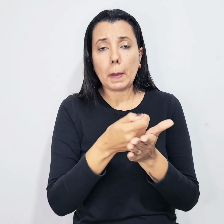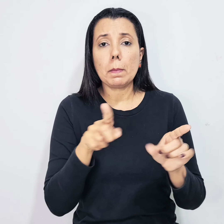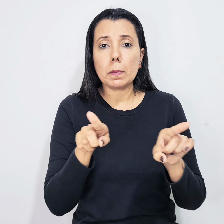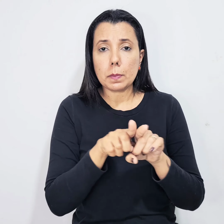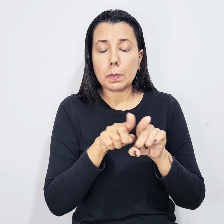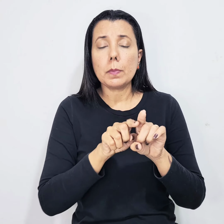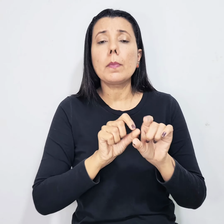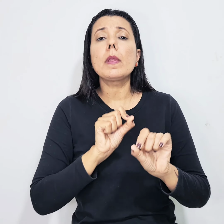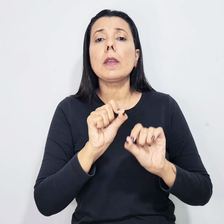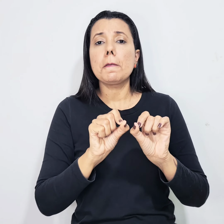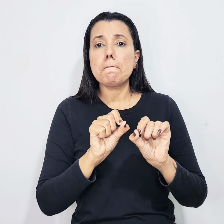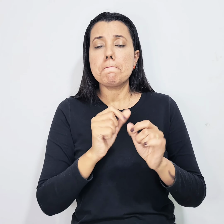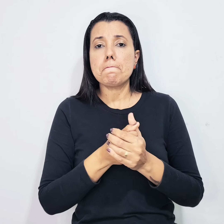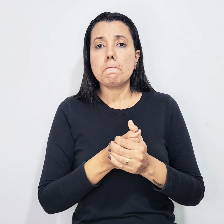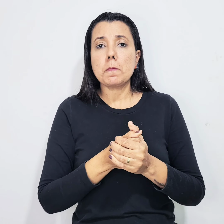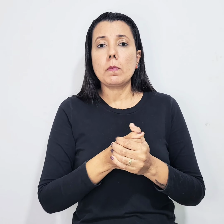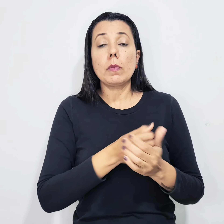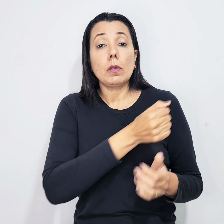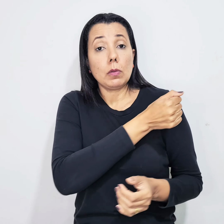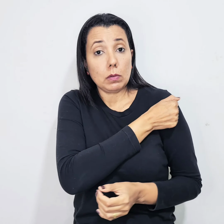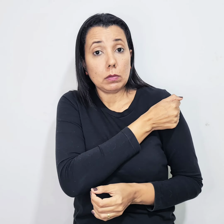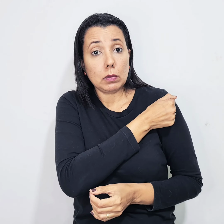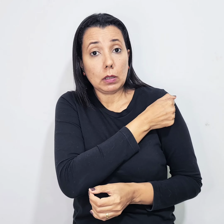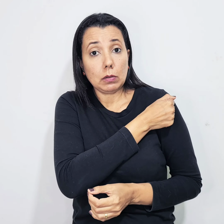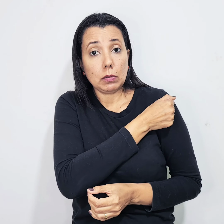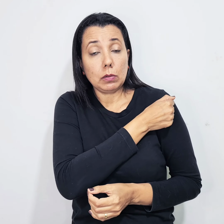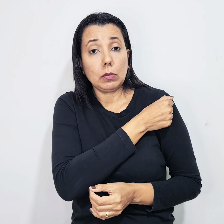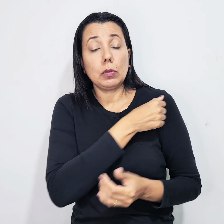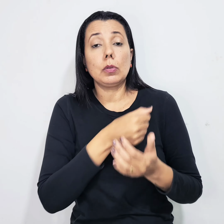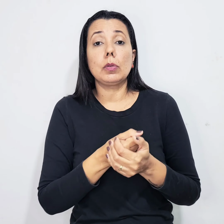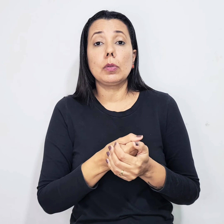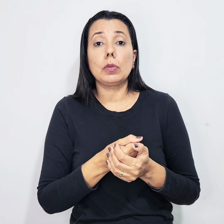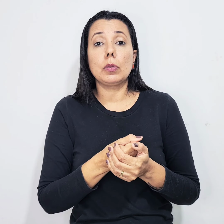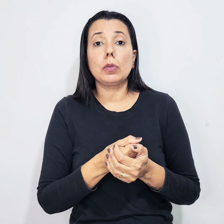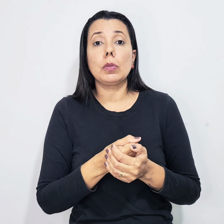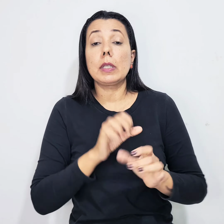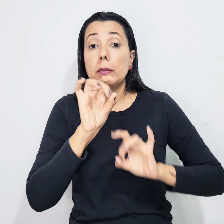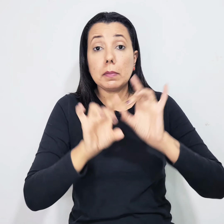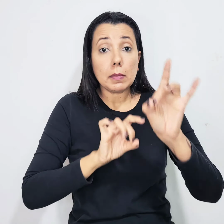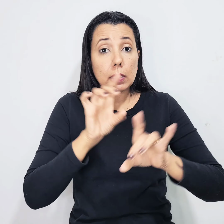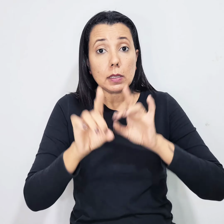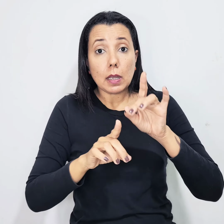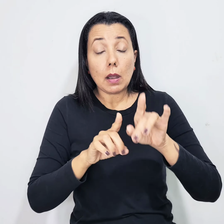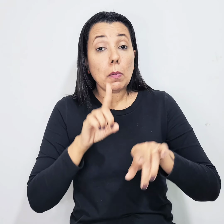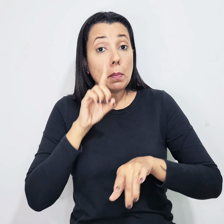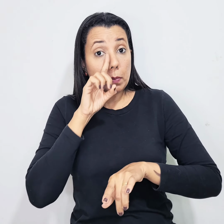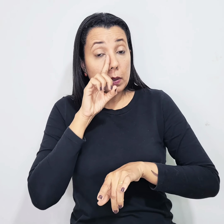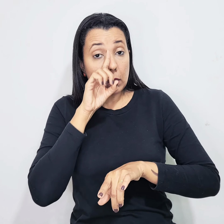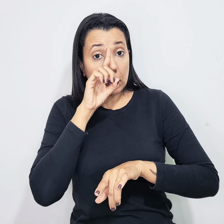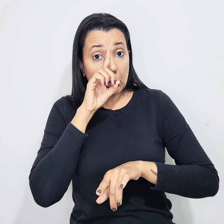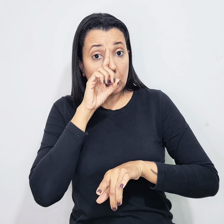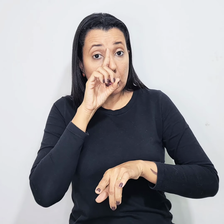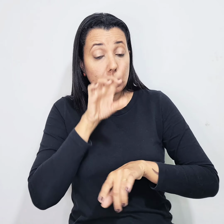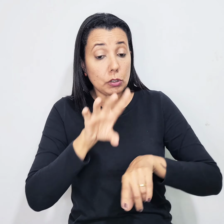que os estudantes em situação excepcional de risco de contrair o